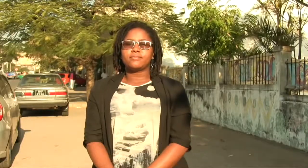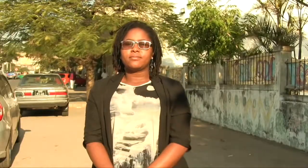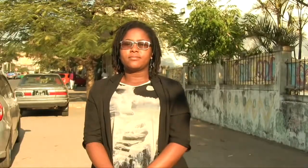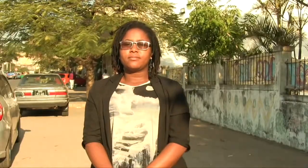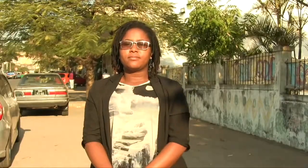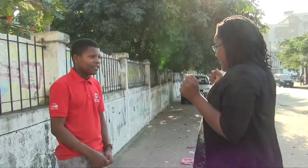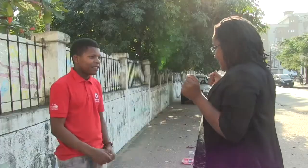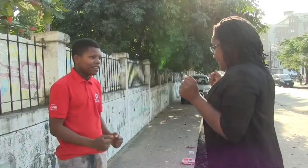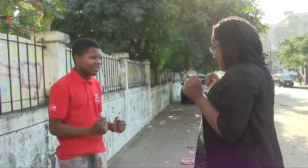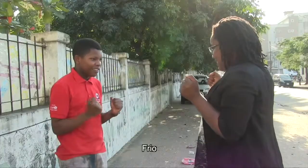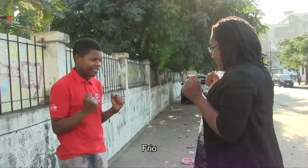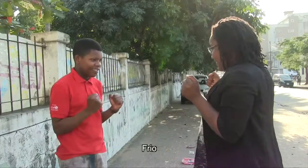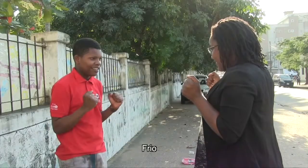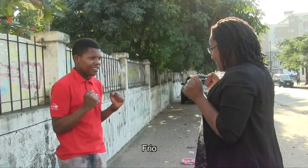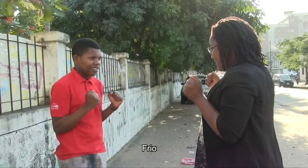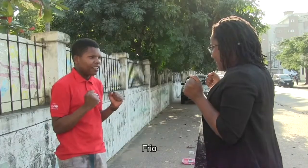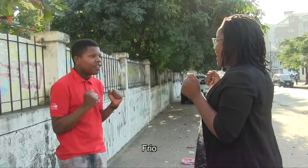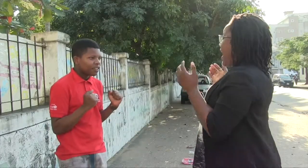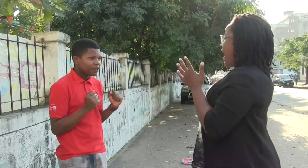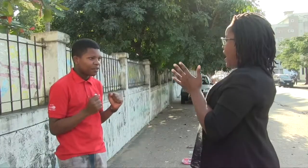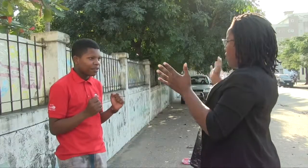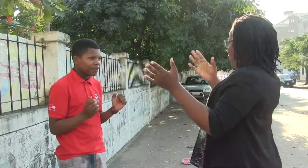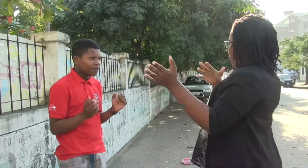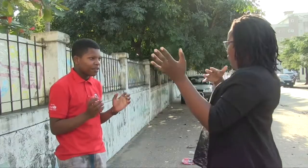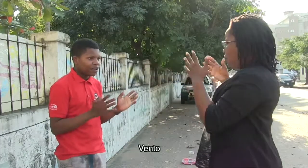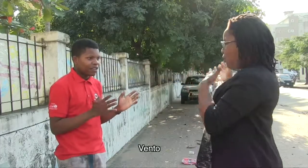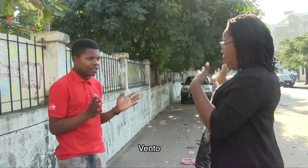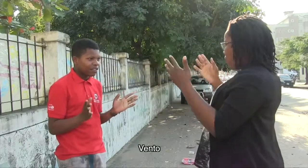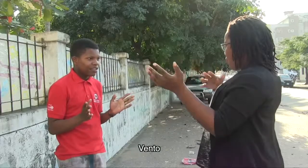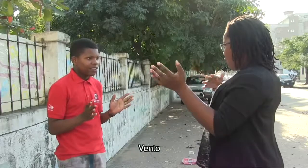tempo: frio, vento,